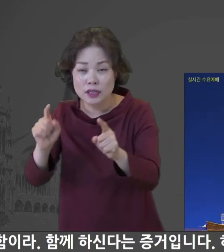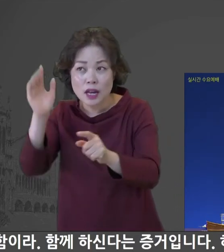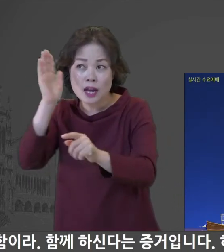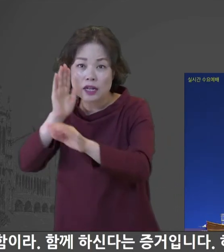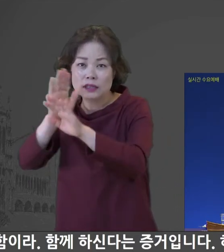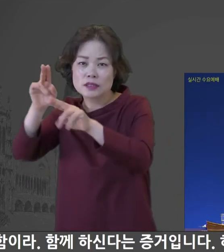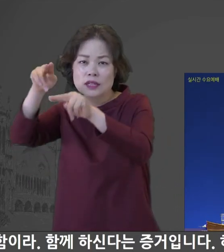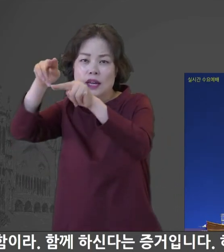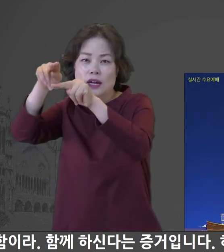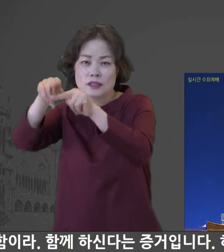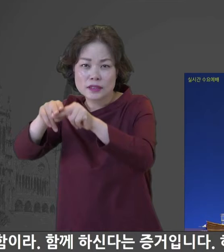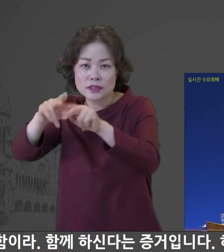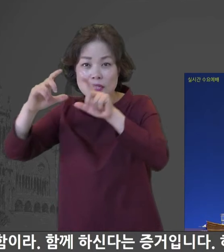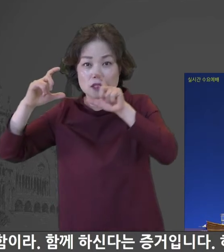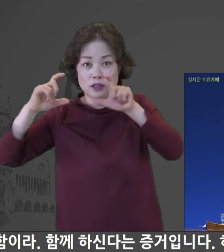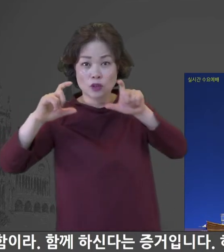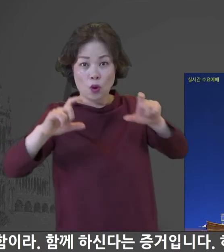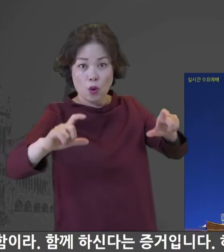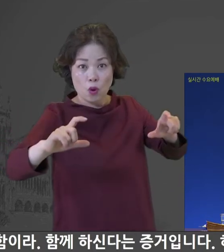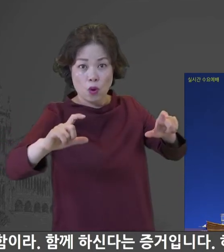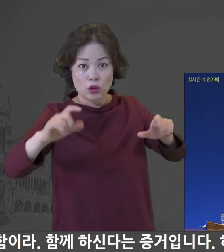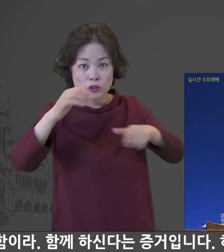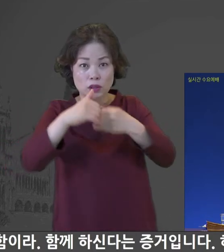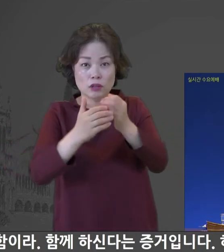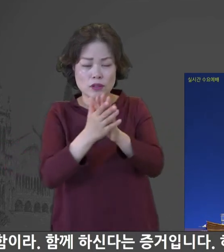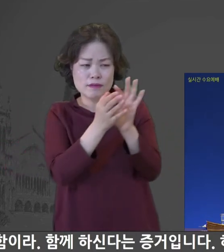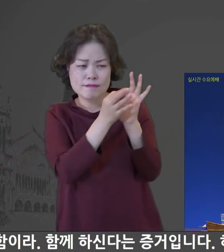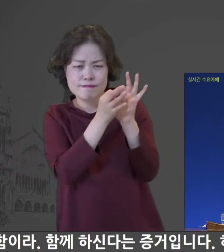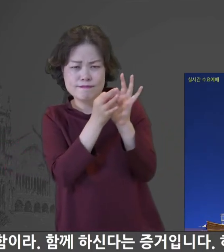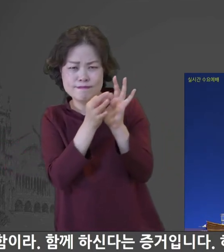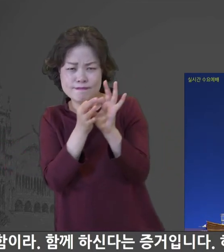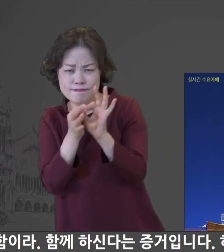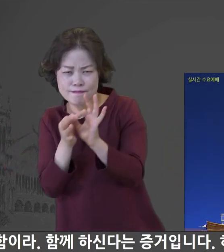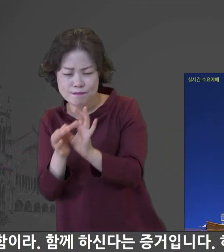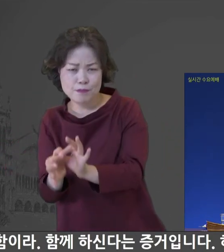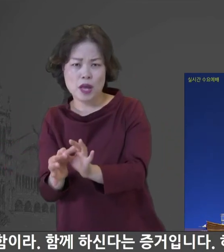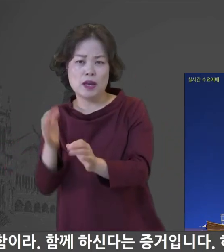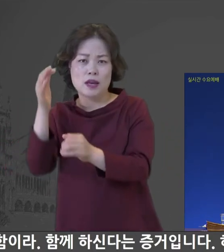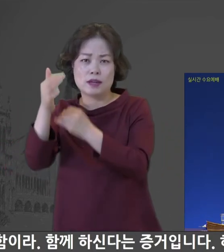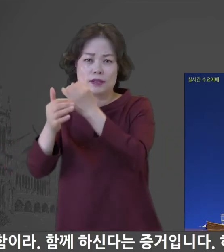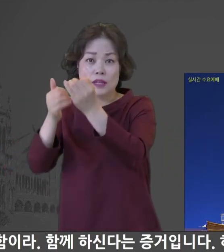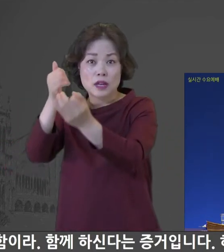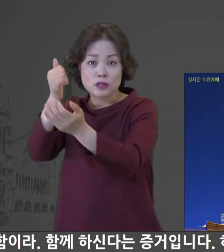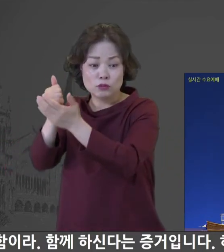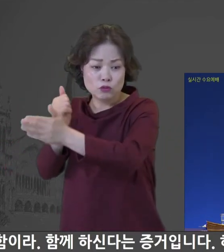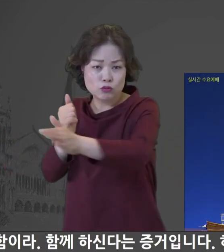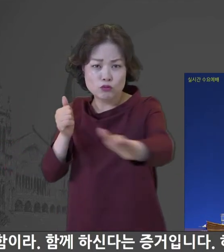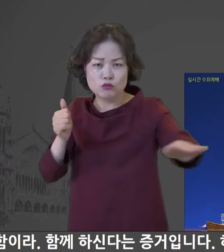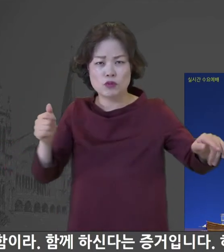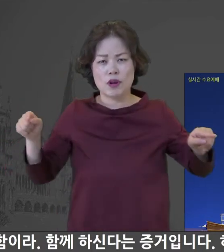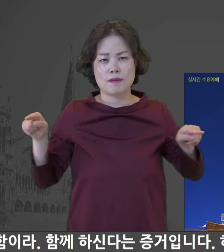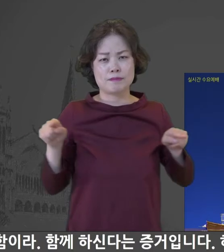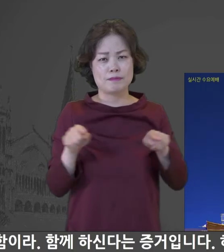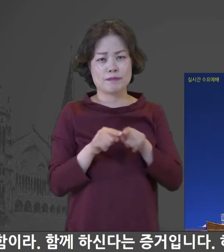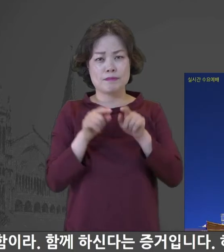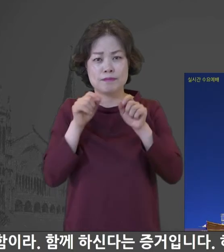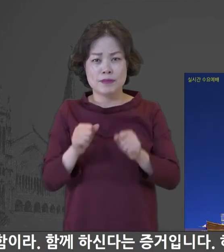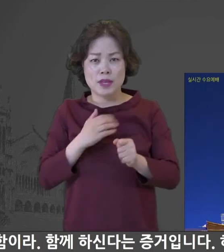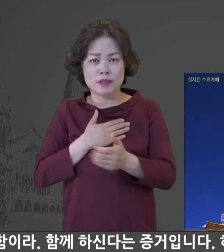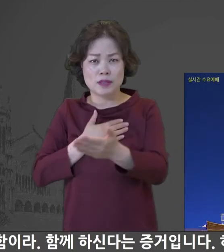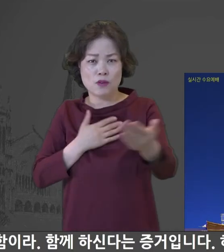하늘에 앉히셨다라고 선포하고 있습니다. 성경은 계속해서 하나님이 우리와 함께한다, 내가